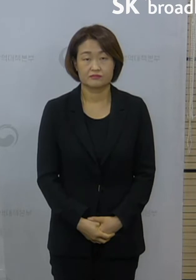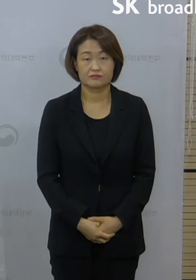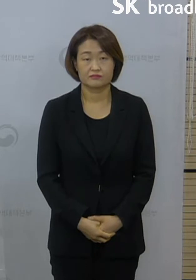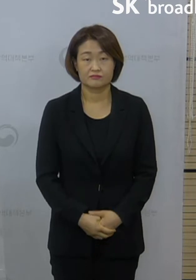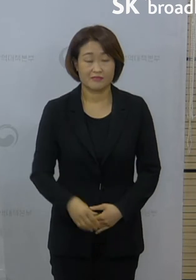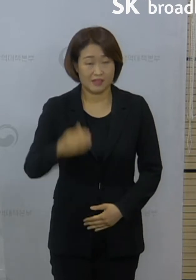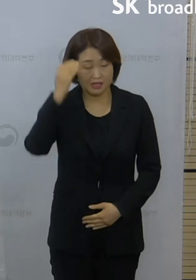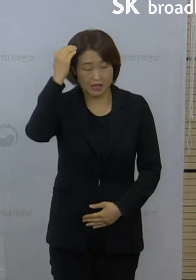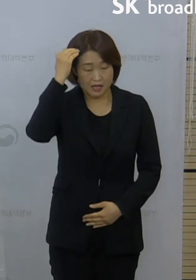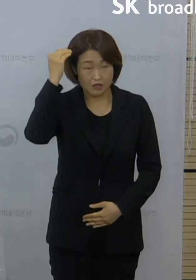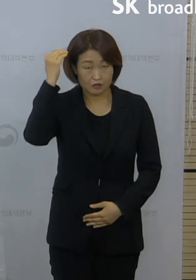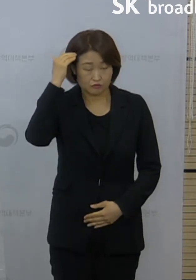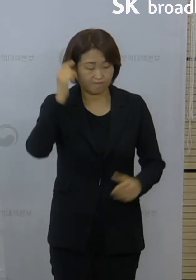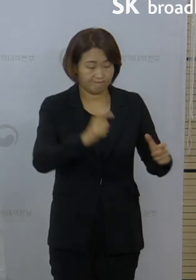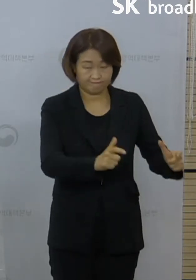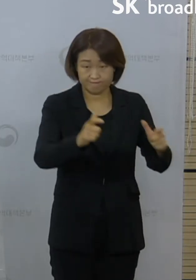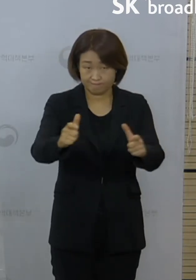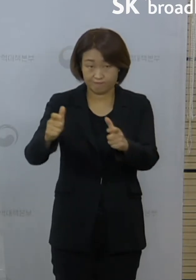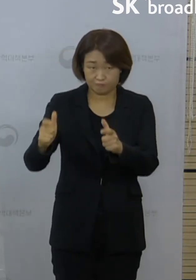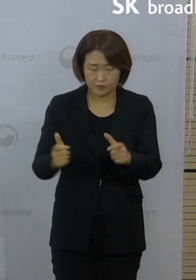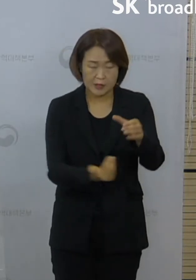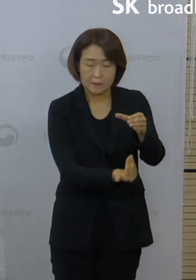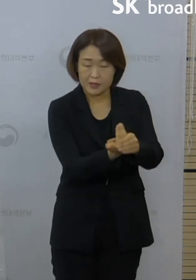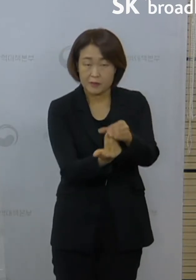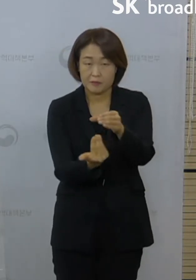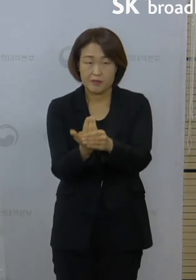국내 주요 발생 현황을 말씀드리겠습니다